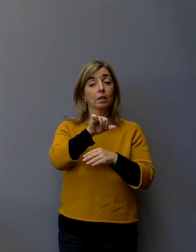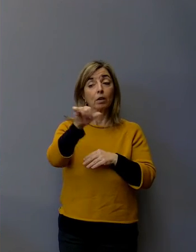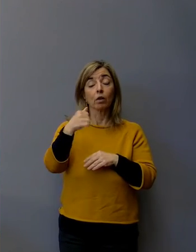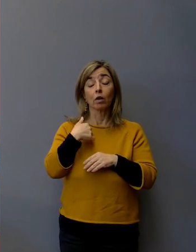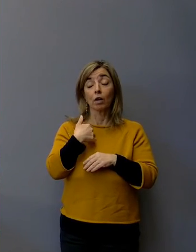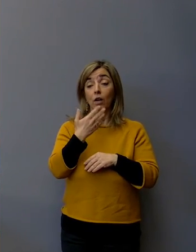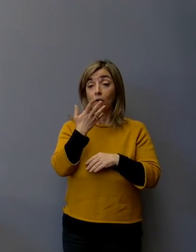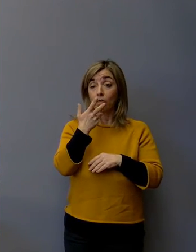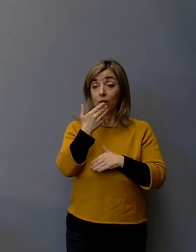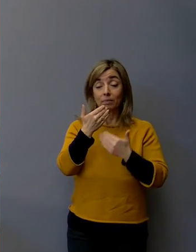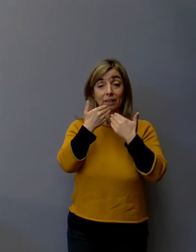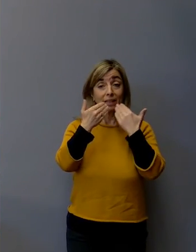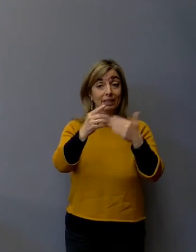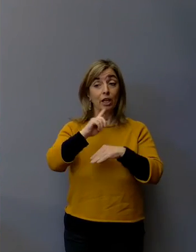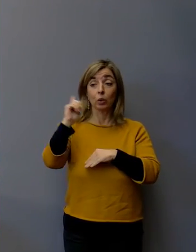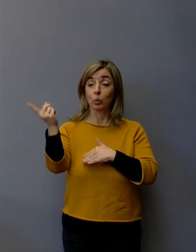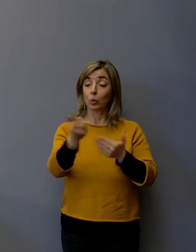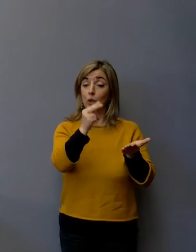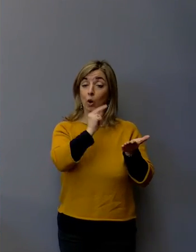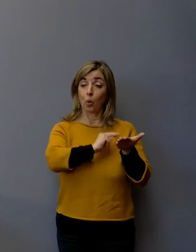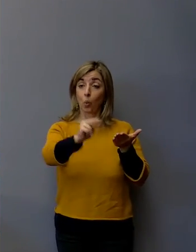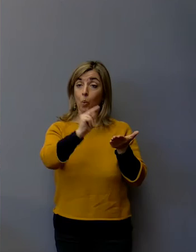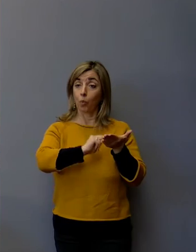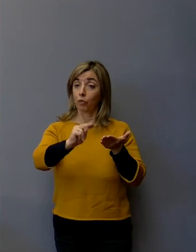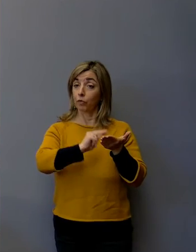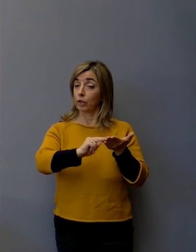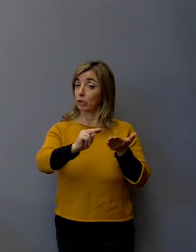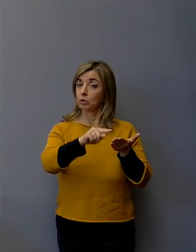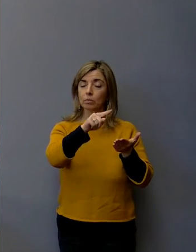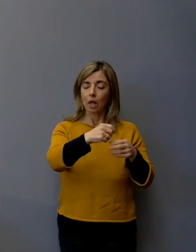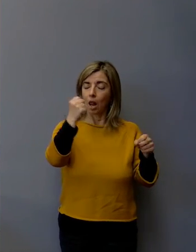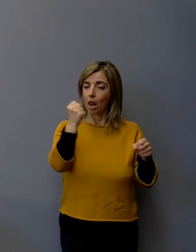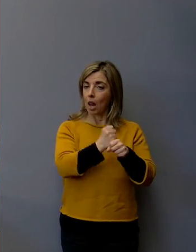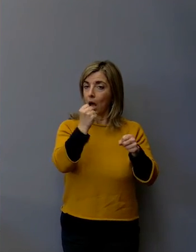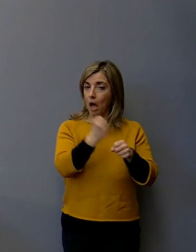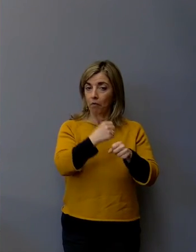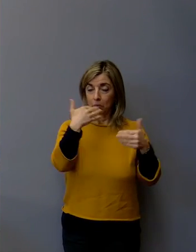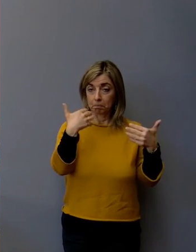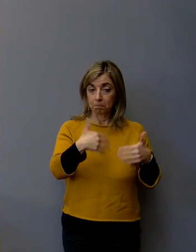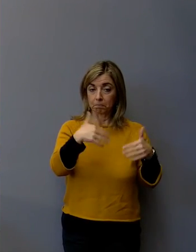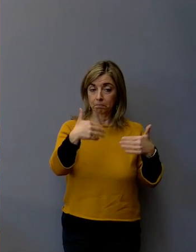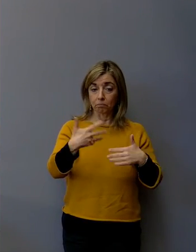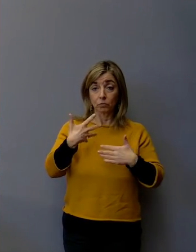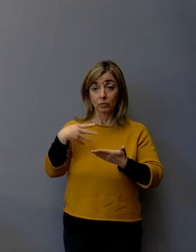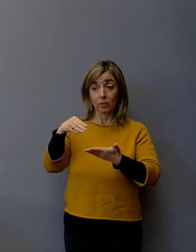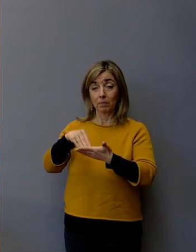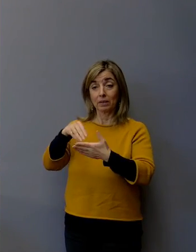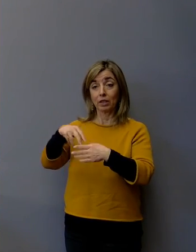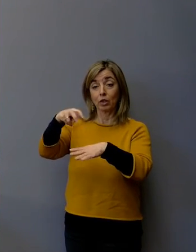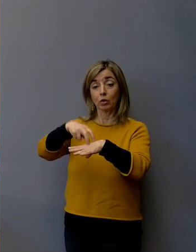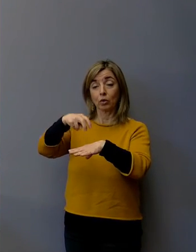tutti gli uffici gli uffici hanno fatto un lavoro incredibile c'è qui ancora penso alla dottoressa magda marghe